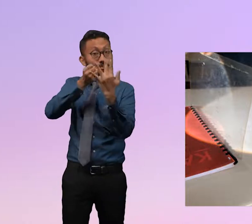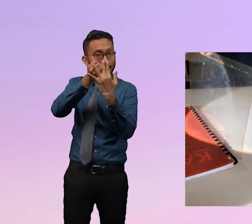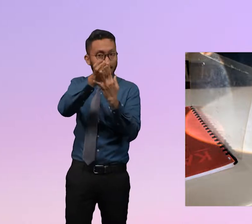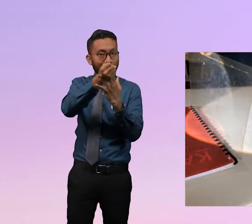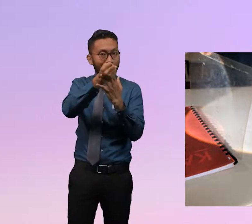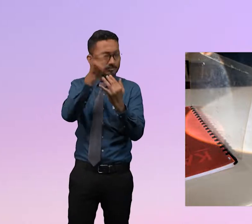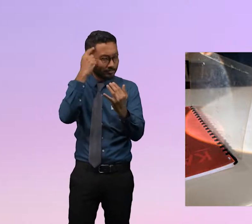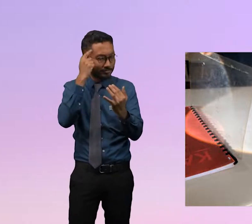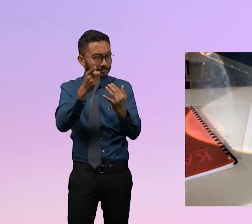rutina.